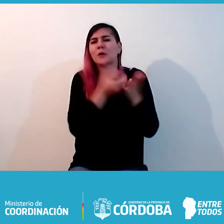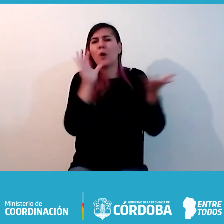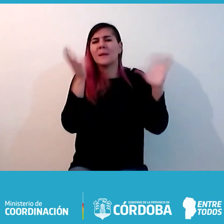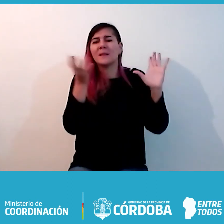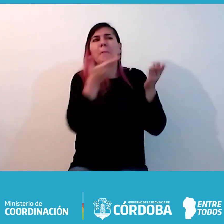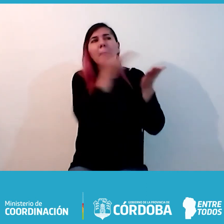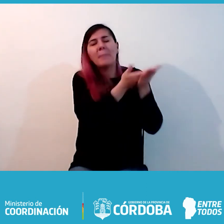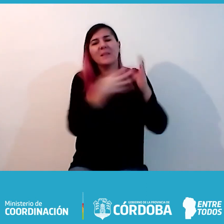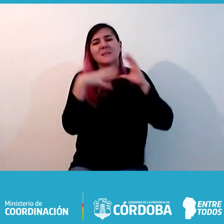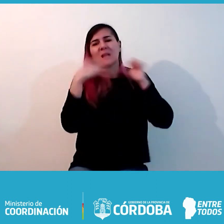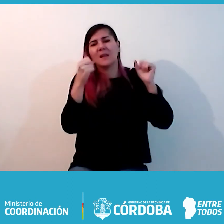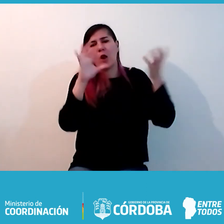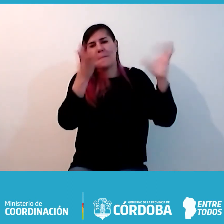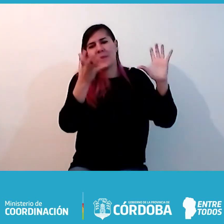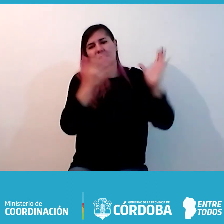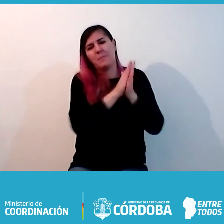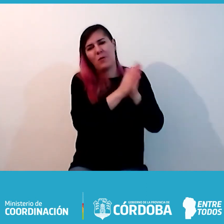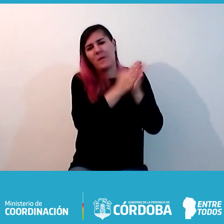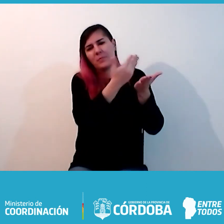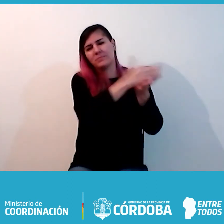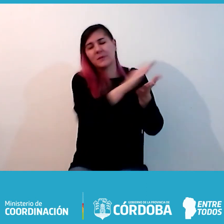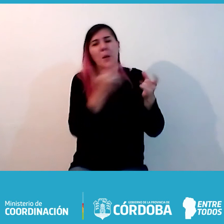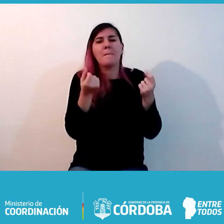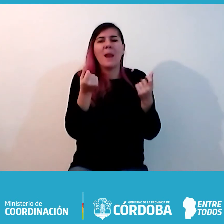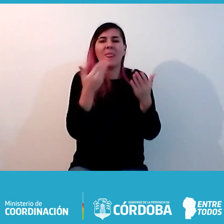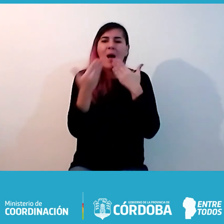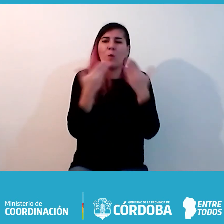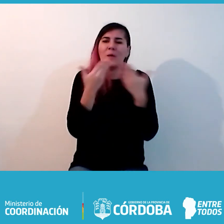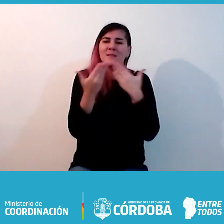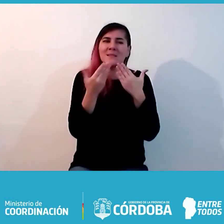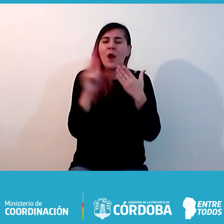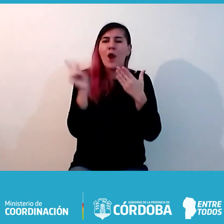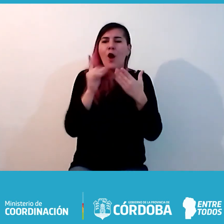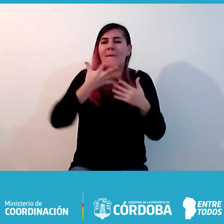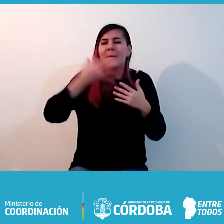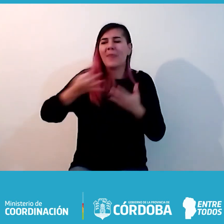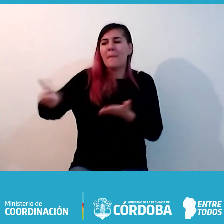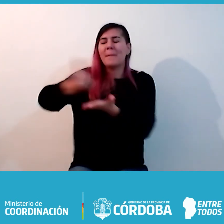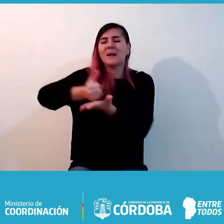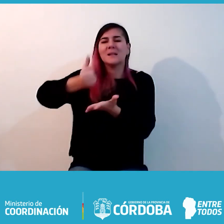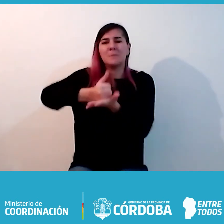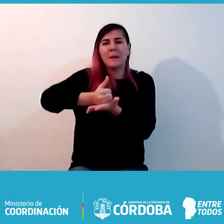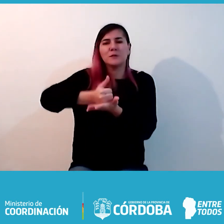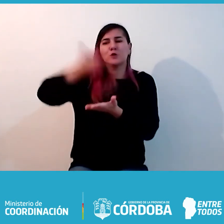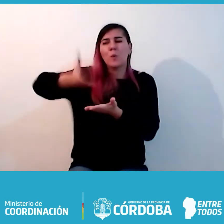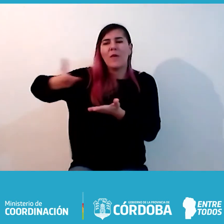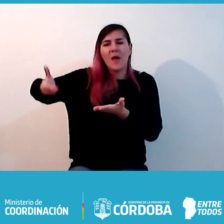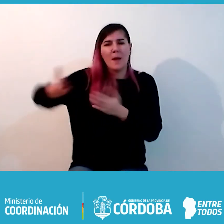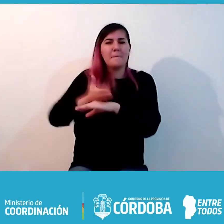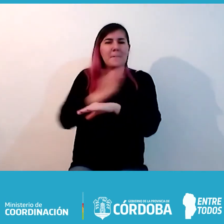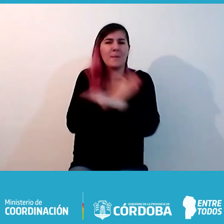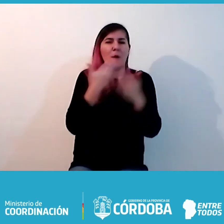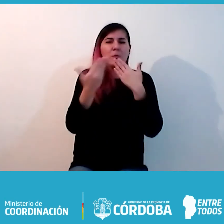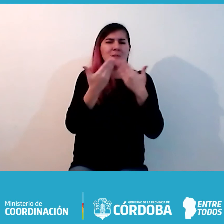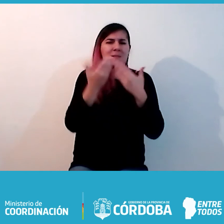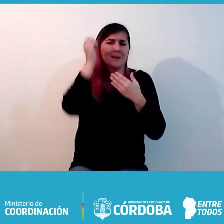también lo rechace. Expresa la invalidez de esta audiencia pública por no dar una verdadera participación ciudadana previa a esta audiencia, además agravado